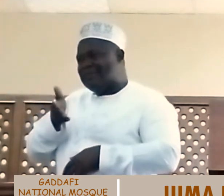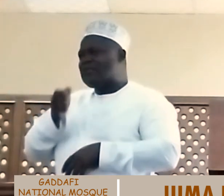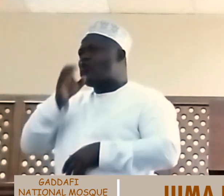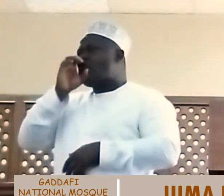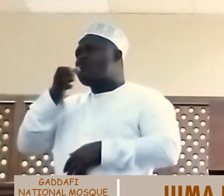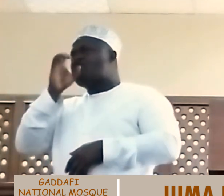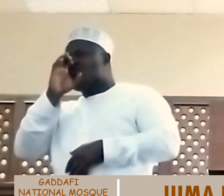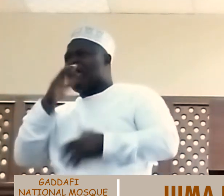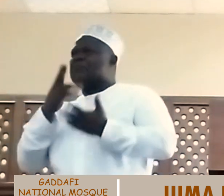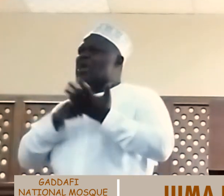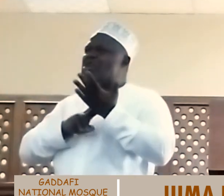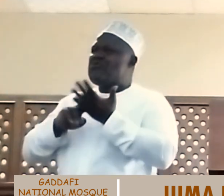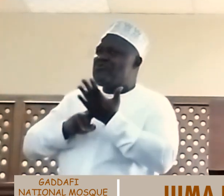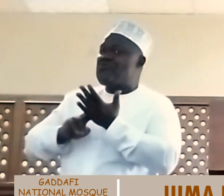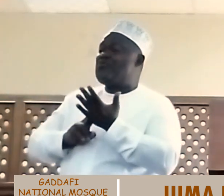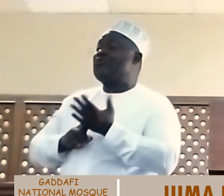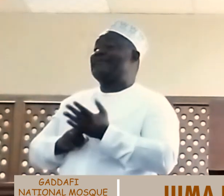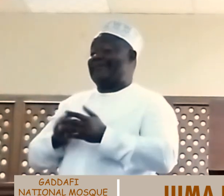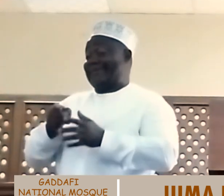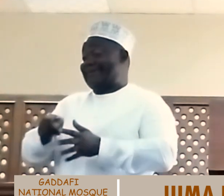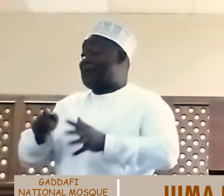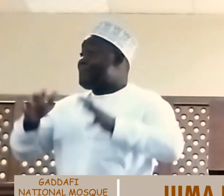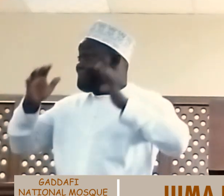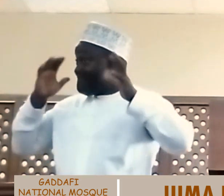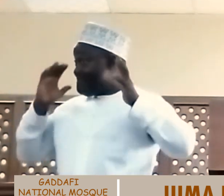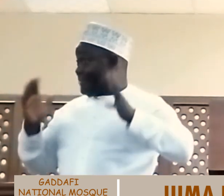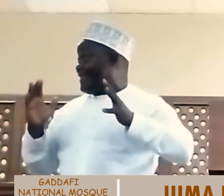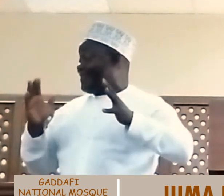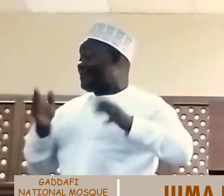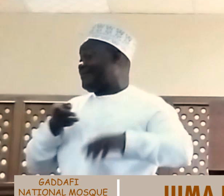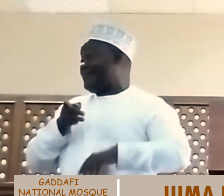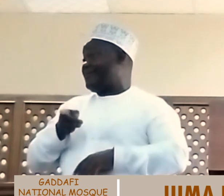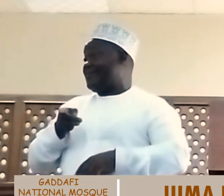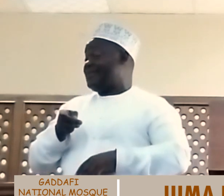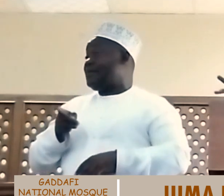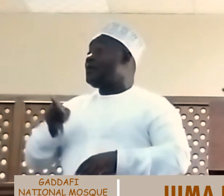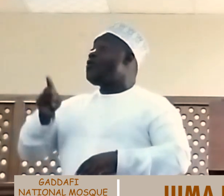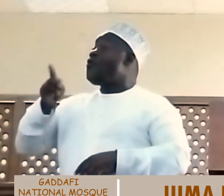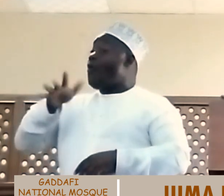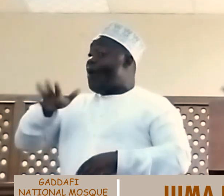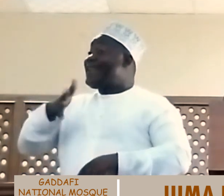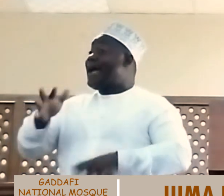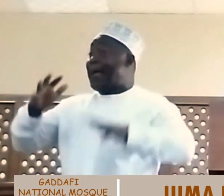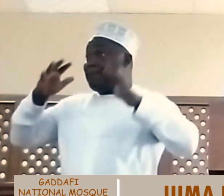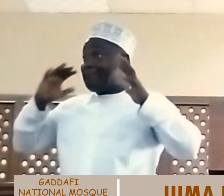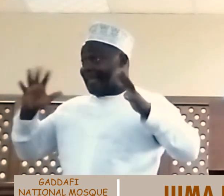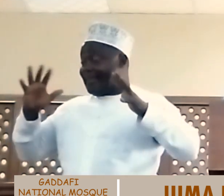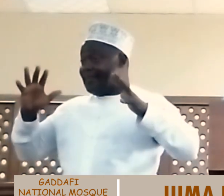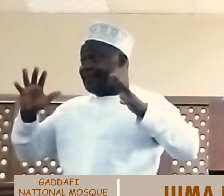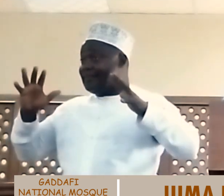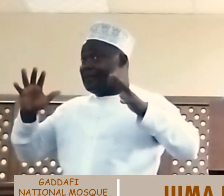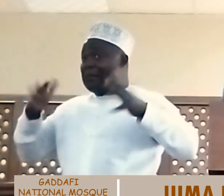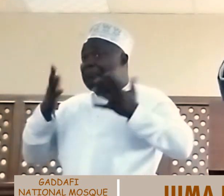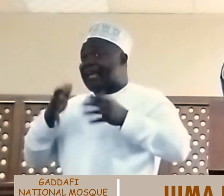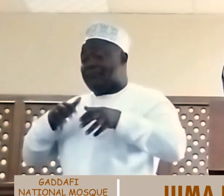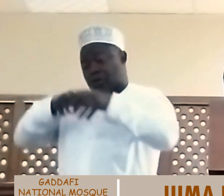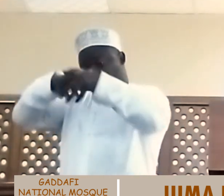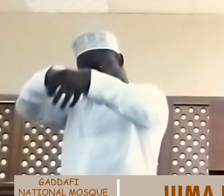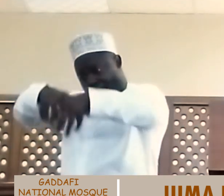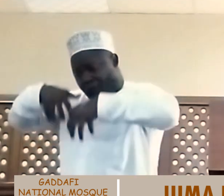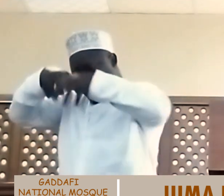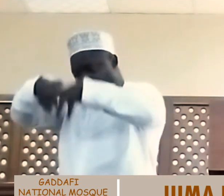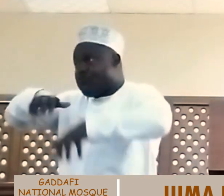basobola okukozesa kino kineneko okusinga ku mazzi gano manene nga ayina amazzi ge